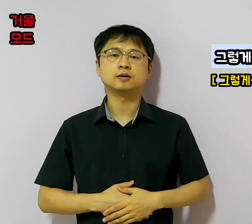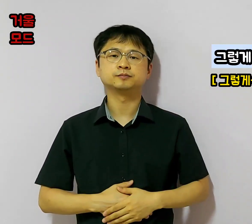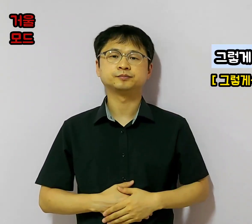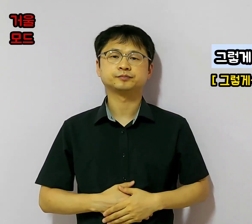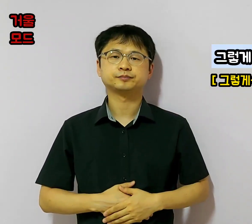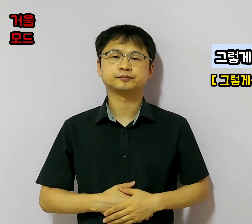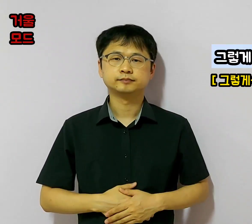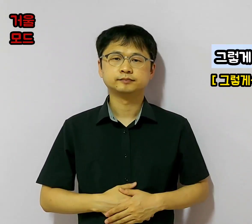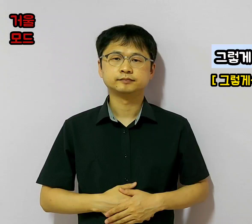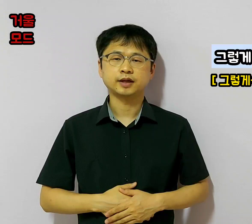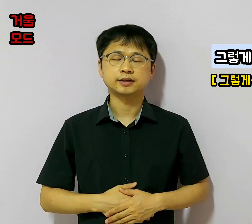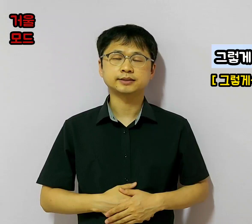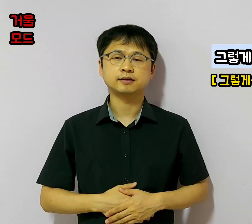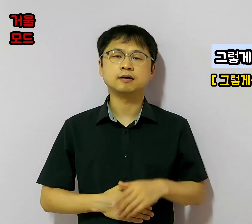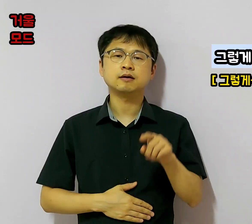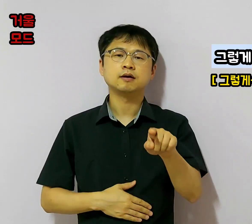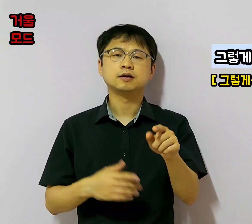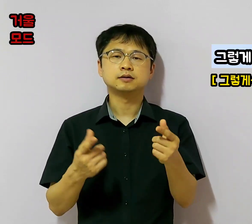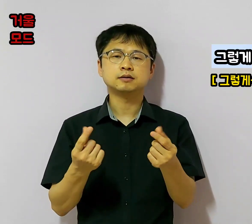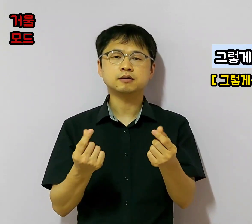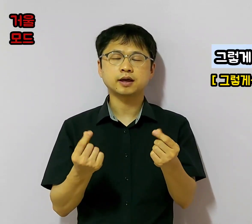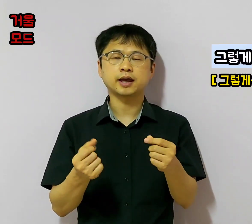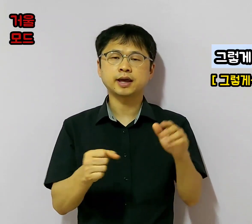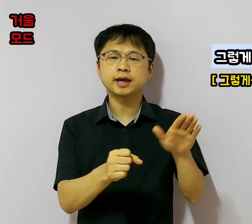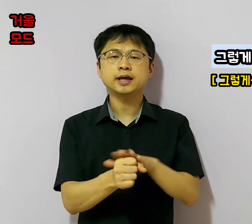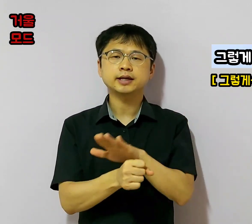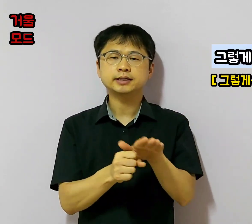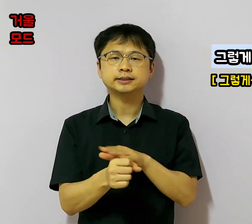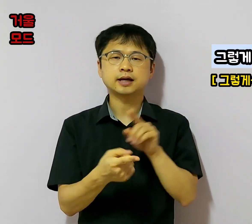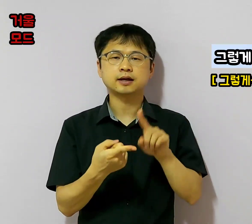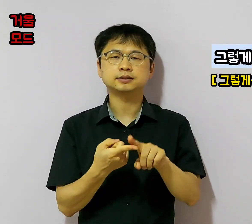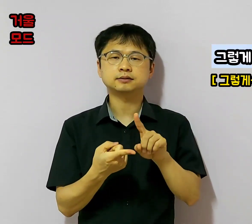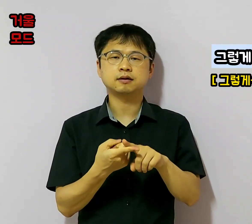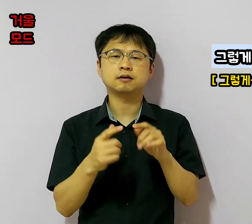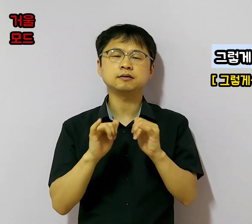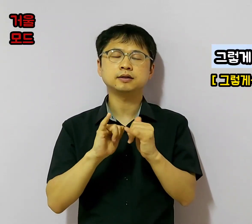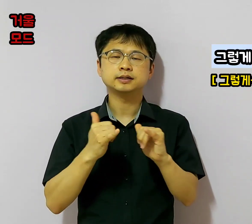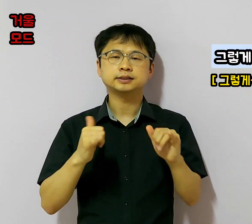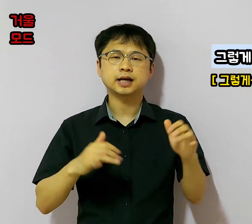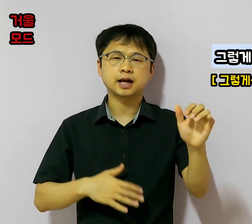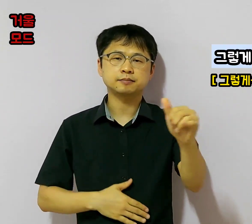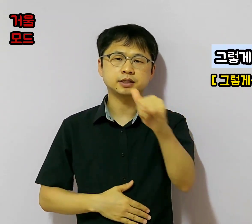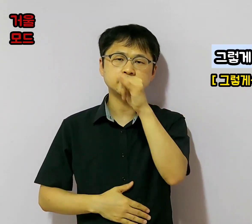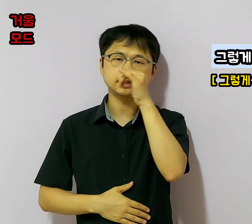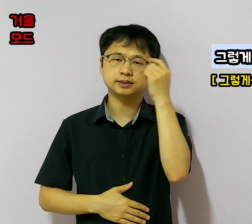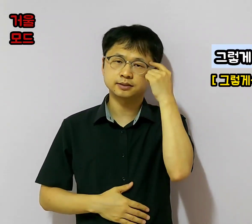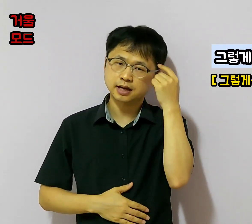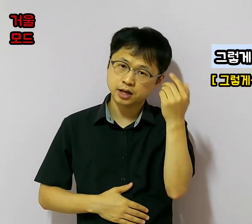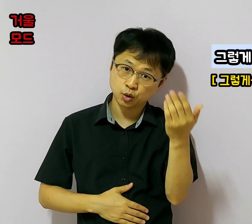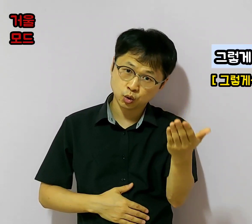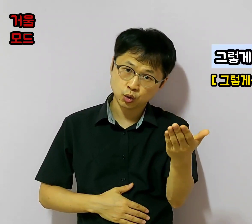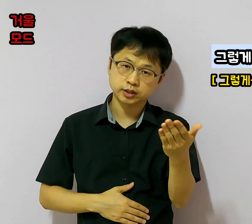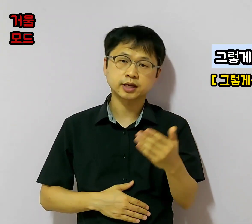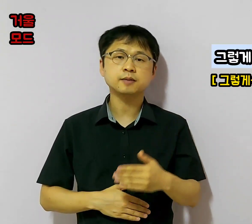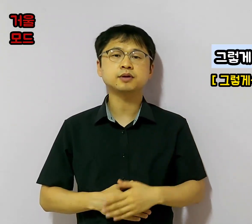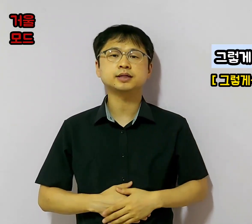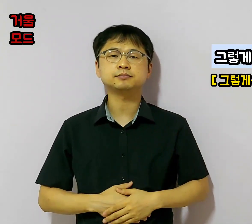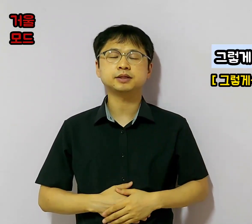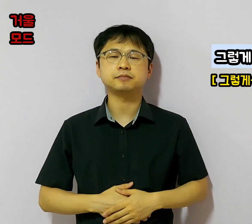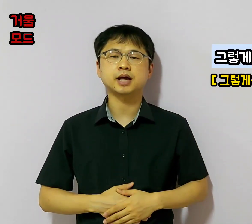배웠네요. 네, 그래서 그렇게 사랑스러운 사람이 있을까요? 이렇게 표현하시면